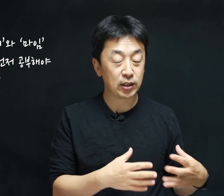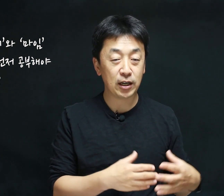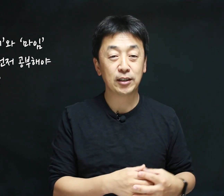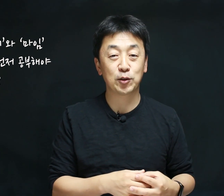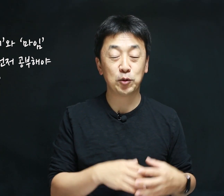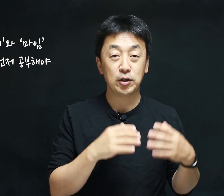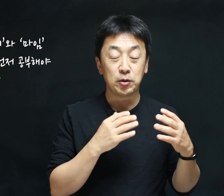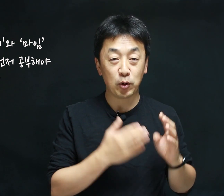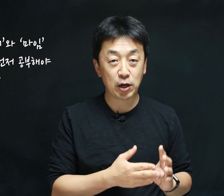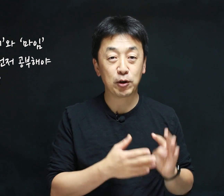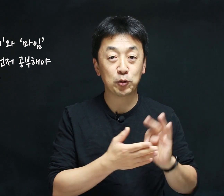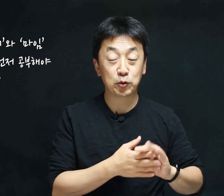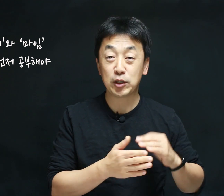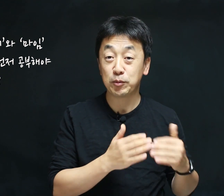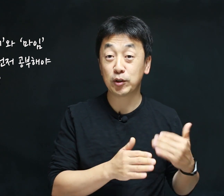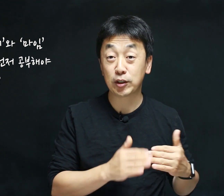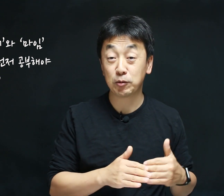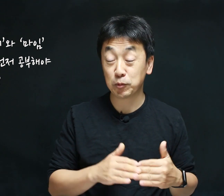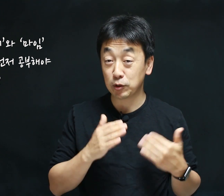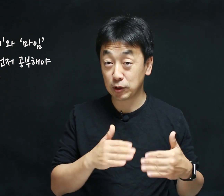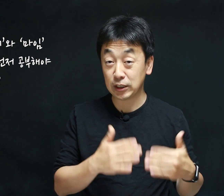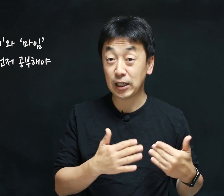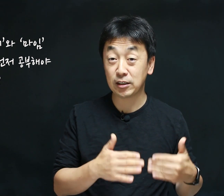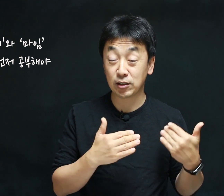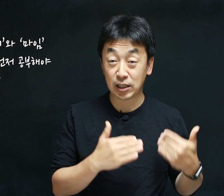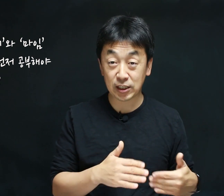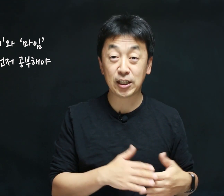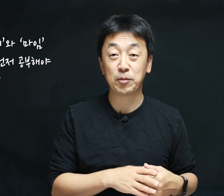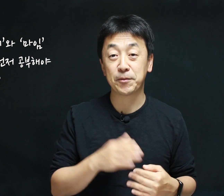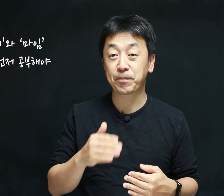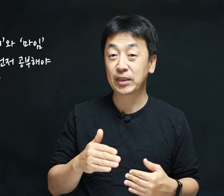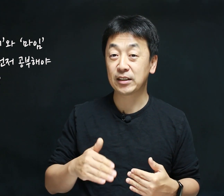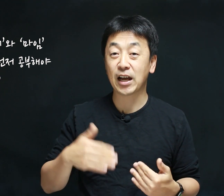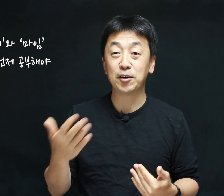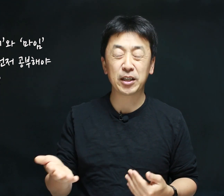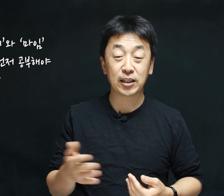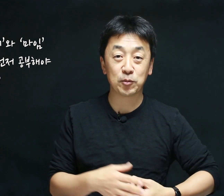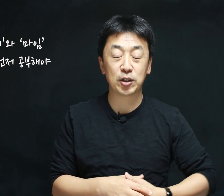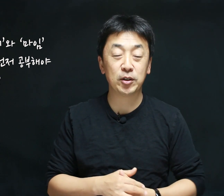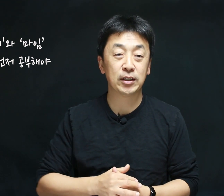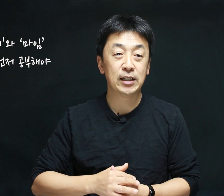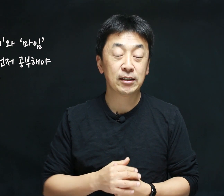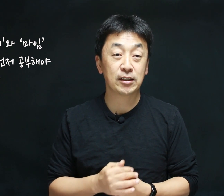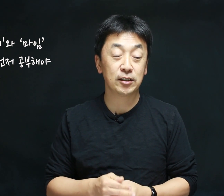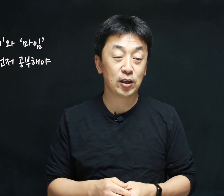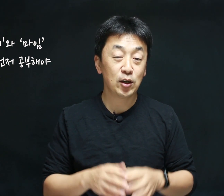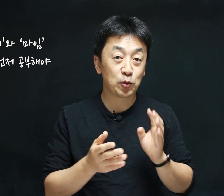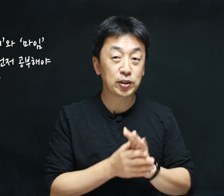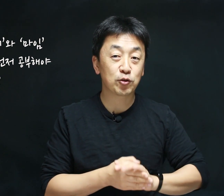보캐블러리랑 그리고 모양과 속도 이 부분을 끝내셨다 친다면 그 다음 단계는 뭐냐면 사실은